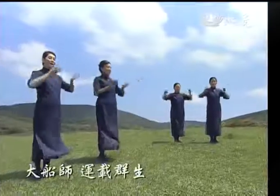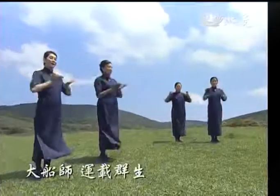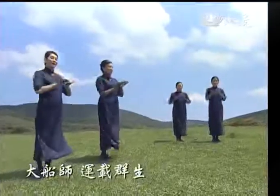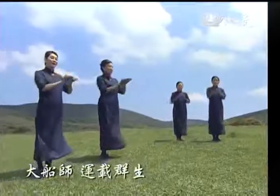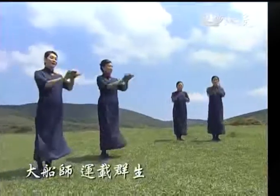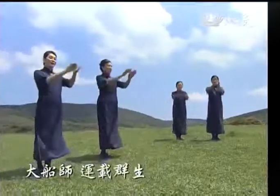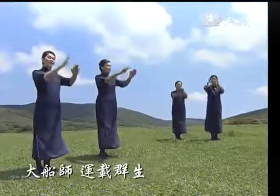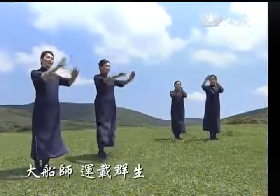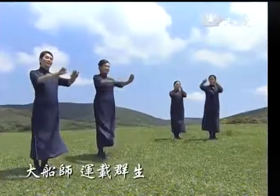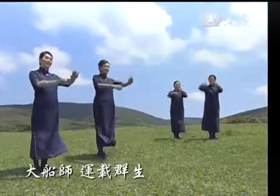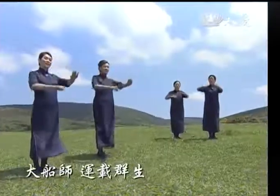磐石，